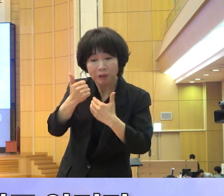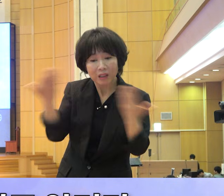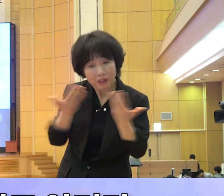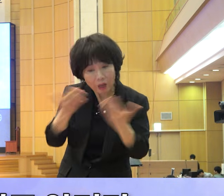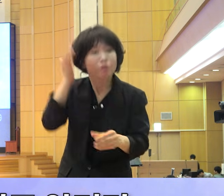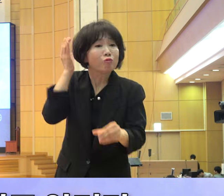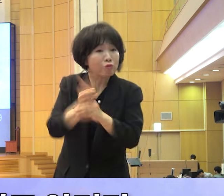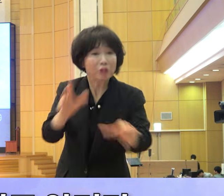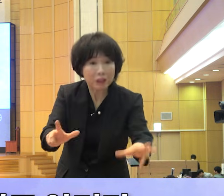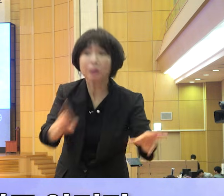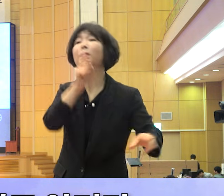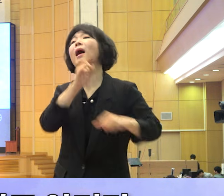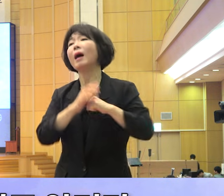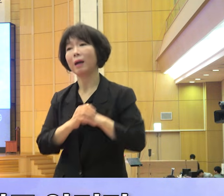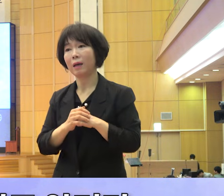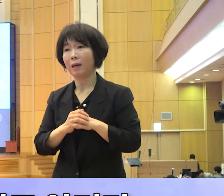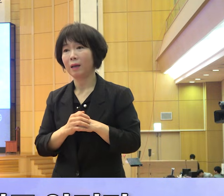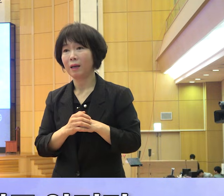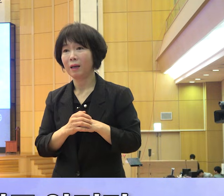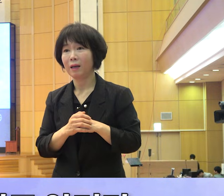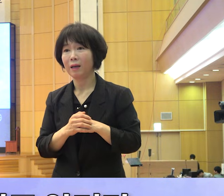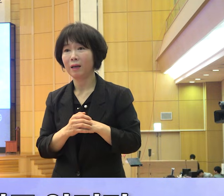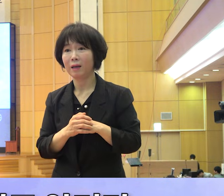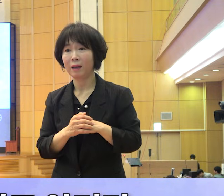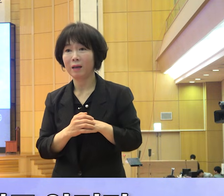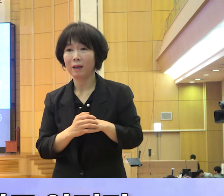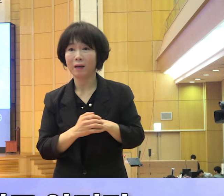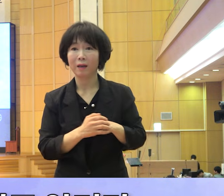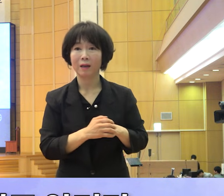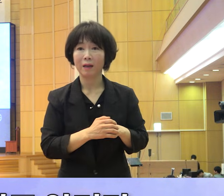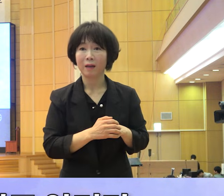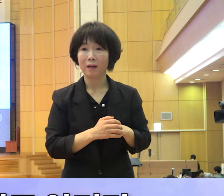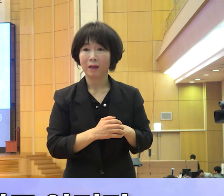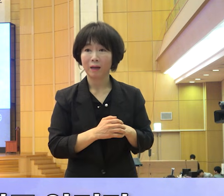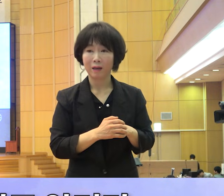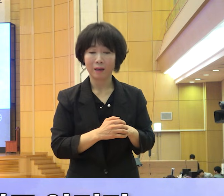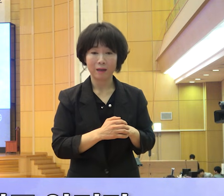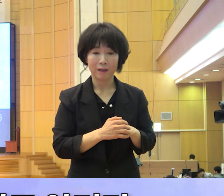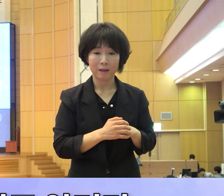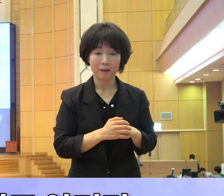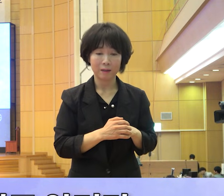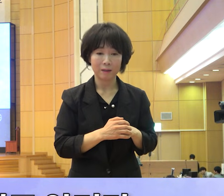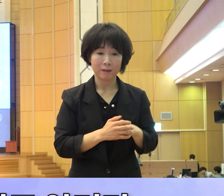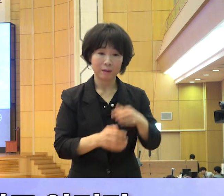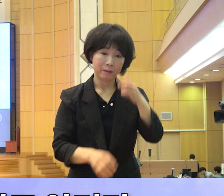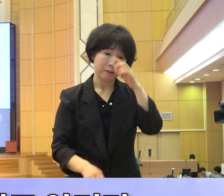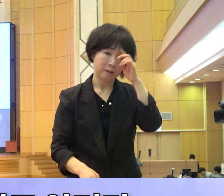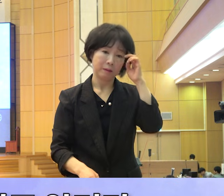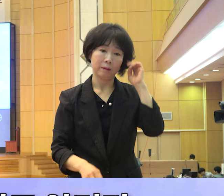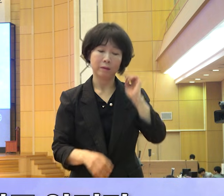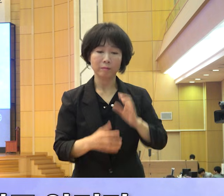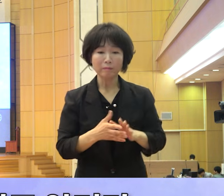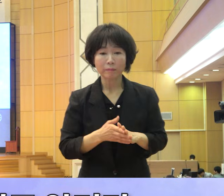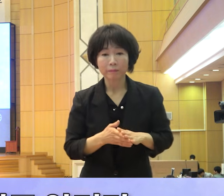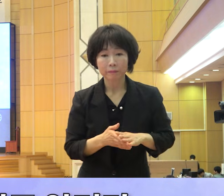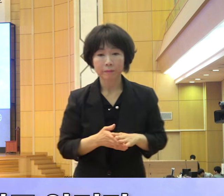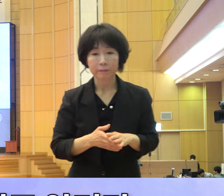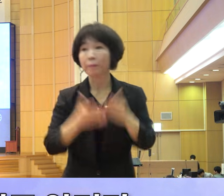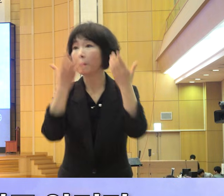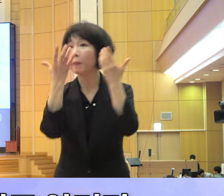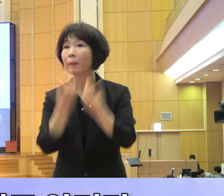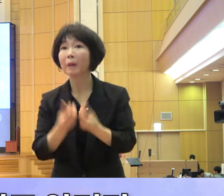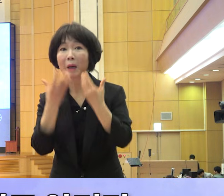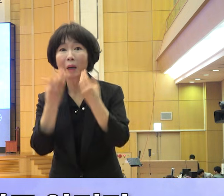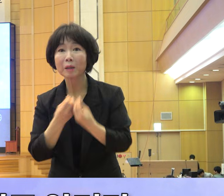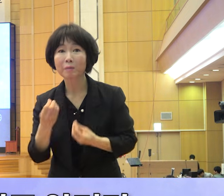것이다. 그럼 다시 좀 말을 좀 여러분이 이해를 돕기 위해서 제가 예를